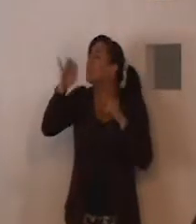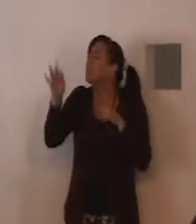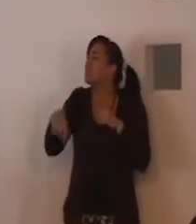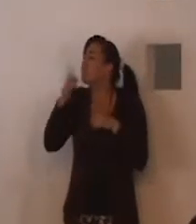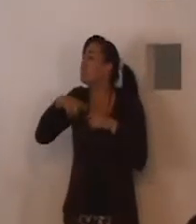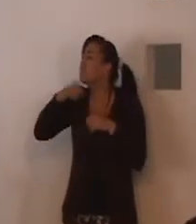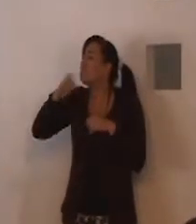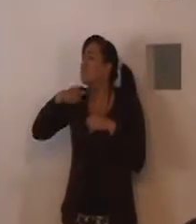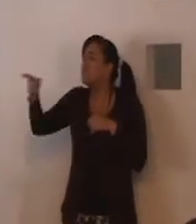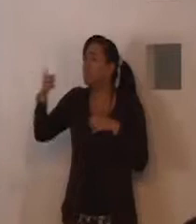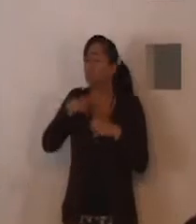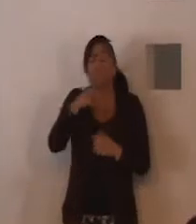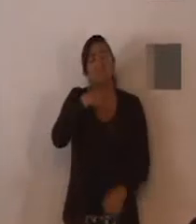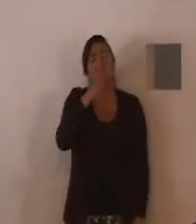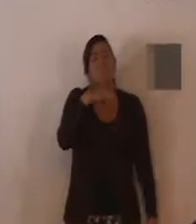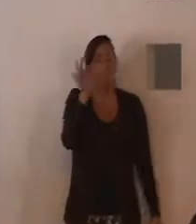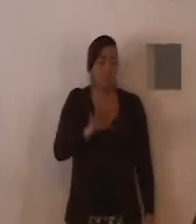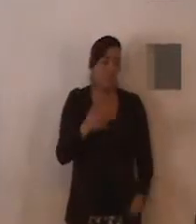¿Quién es responsable?